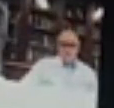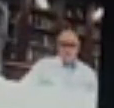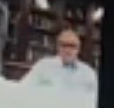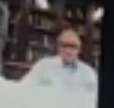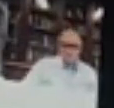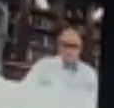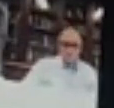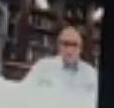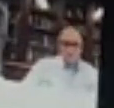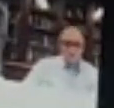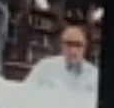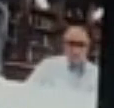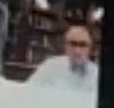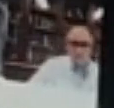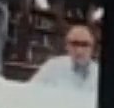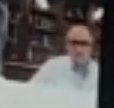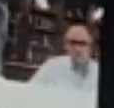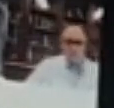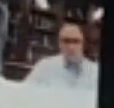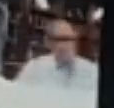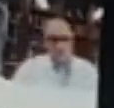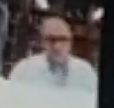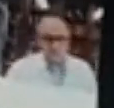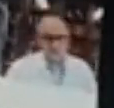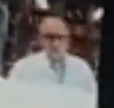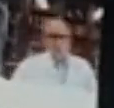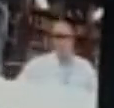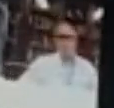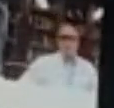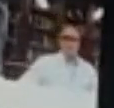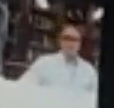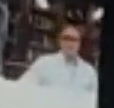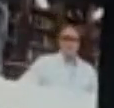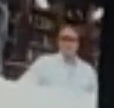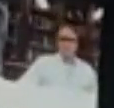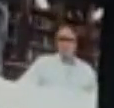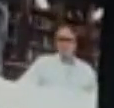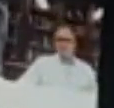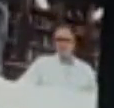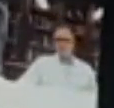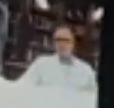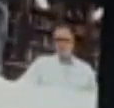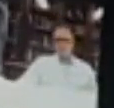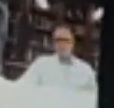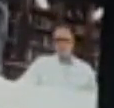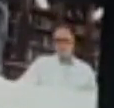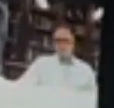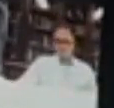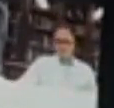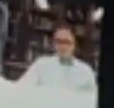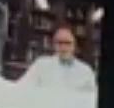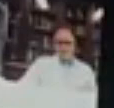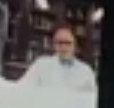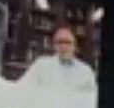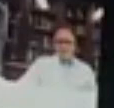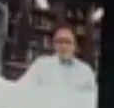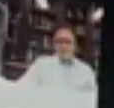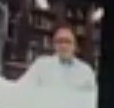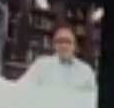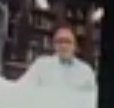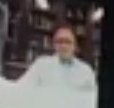Então, aqui, do lado esquerdo, vocês observam os pacientes que foram operados, os pacientes da fila de